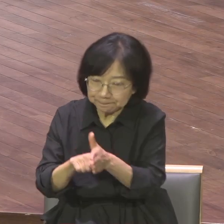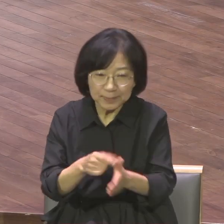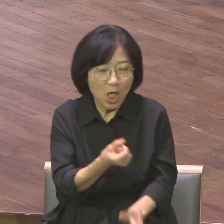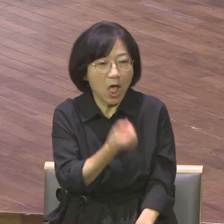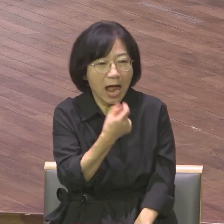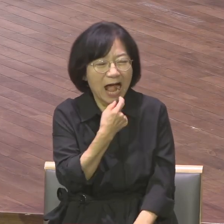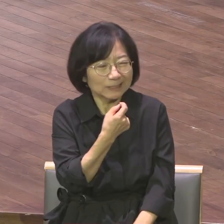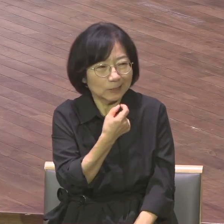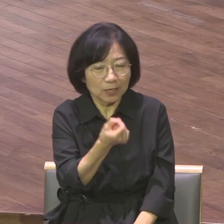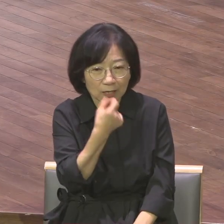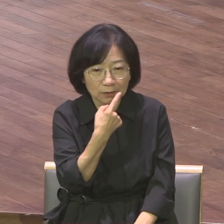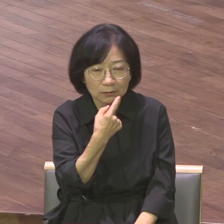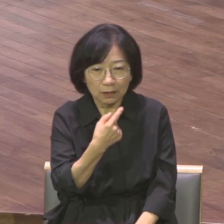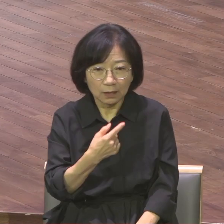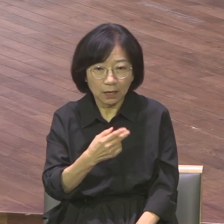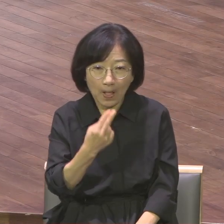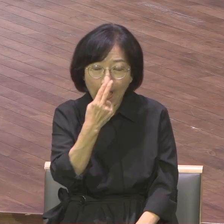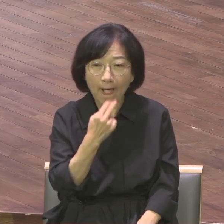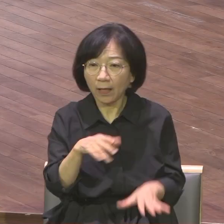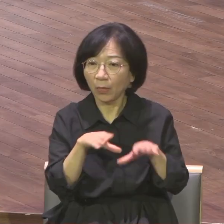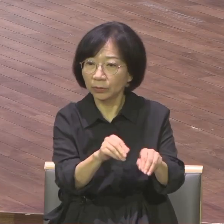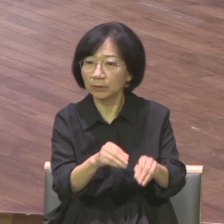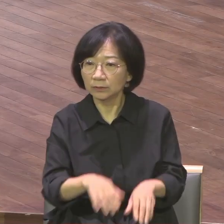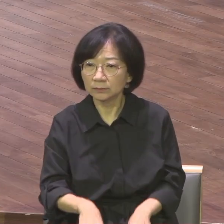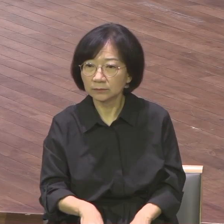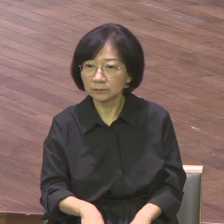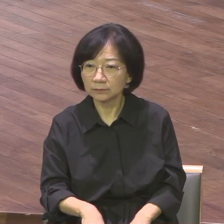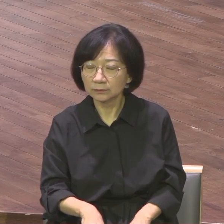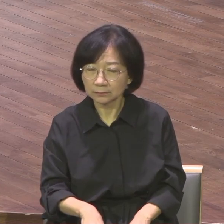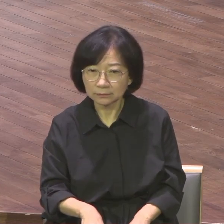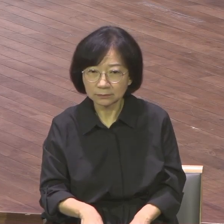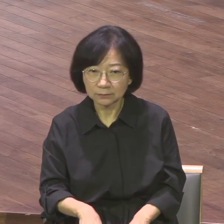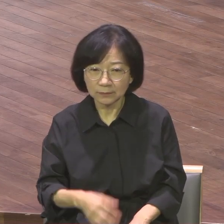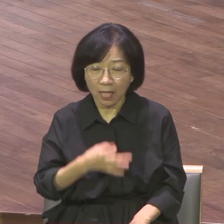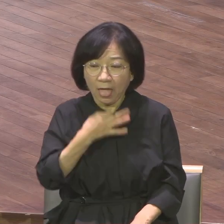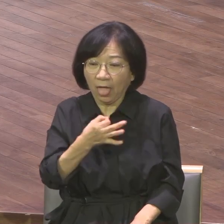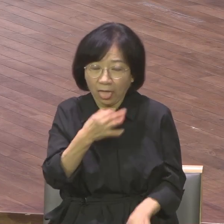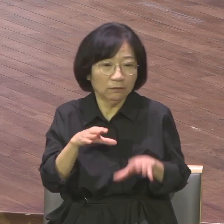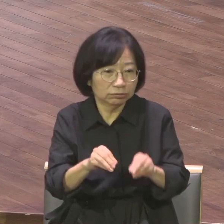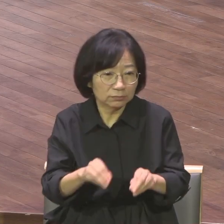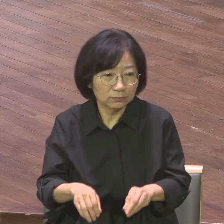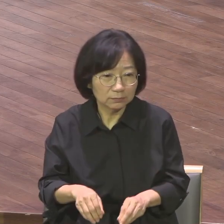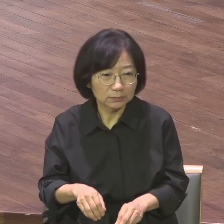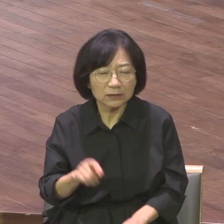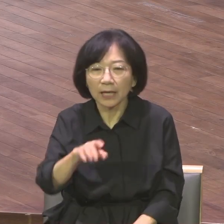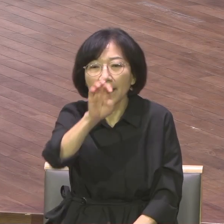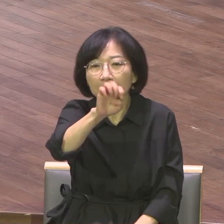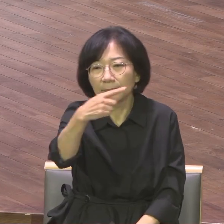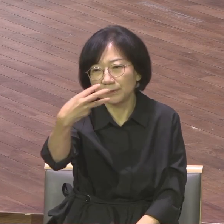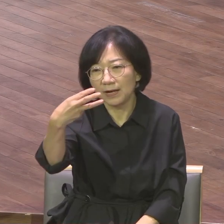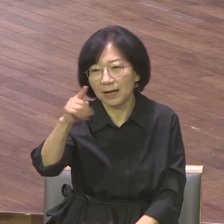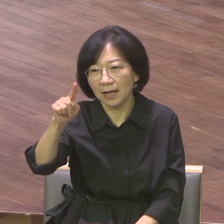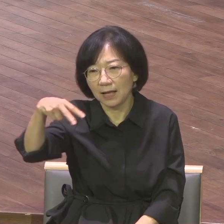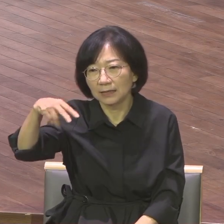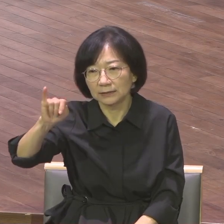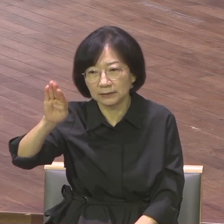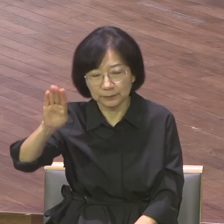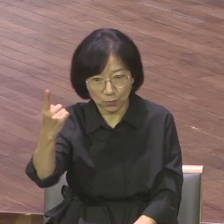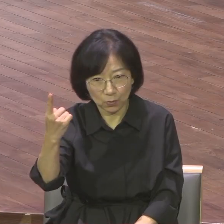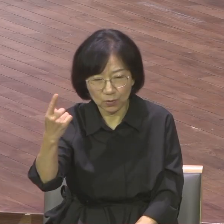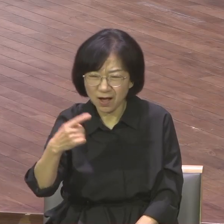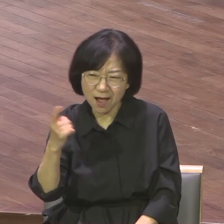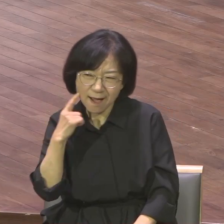먹었는데 감기 나왔어. 그냥 감기약인 줄 알고 먹었더니 감기 나왔어. 그게 플라시보 효과라.